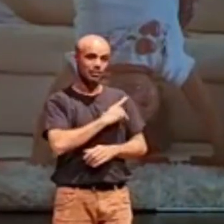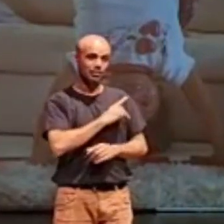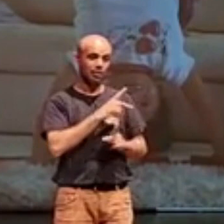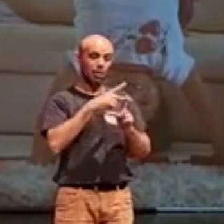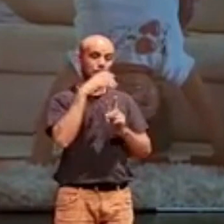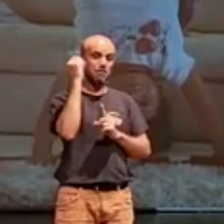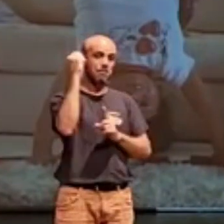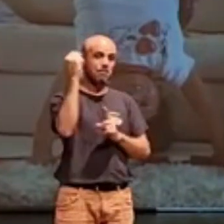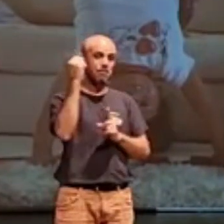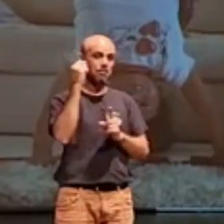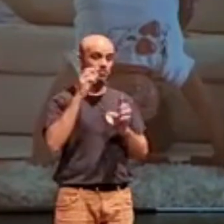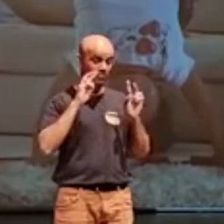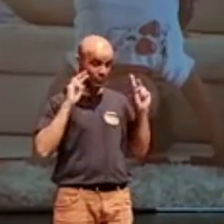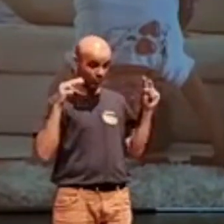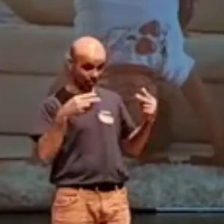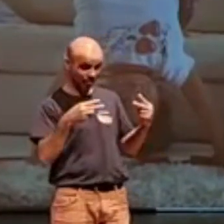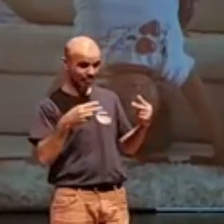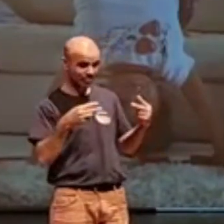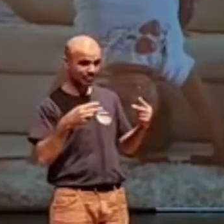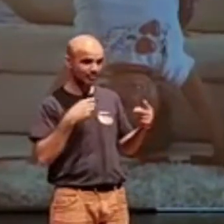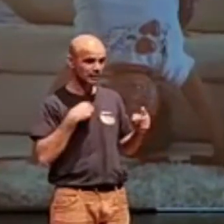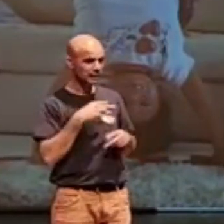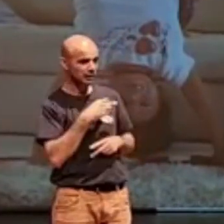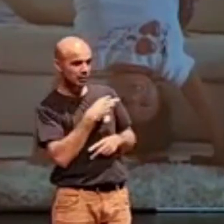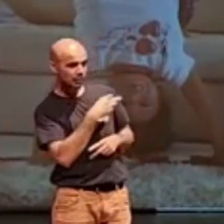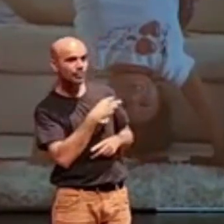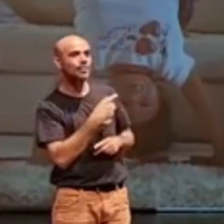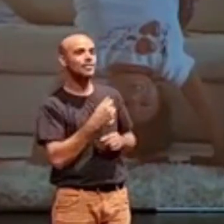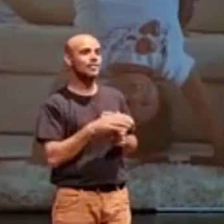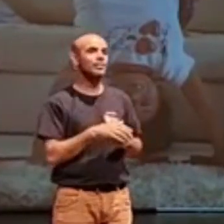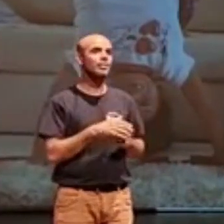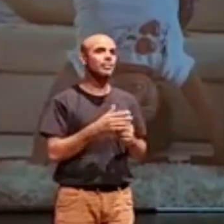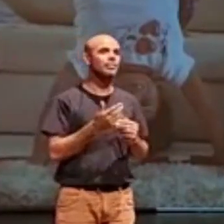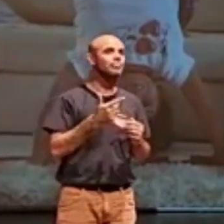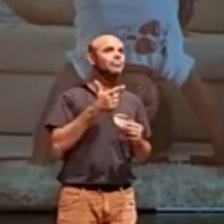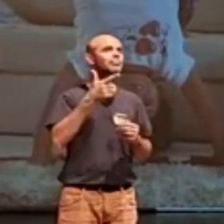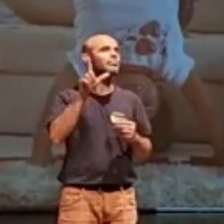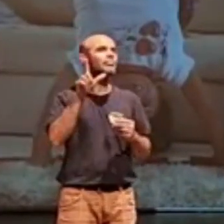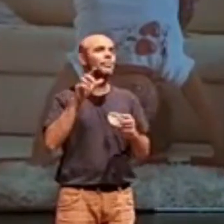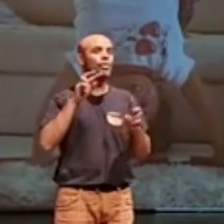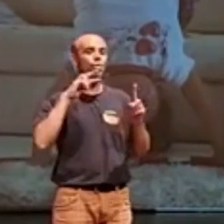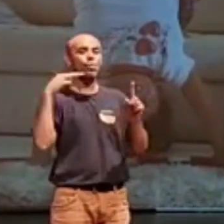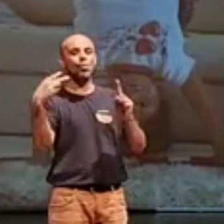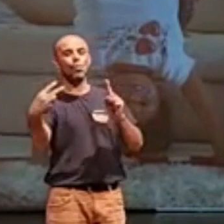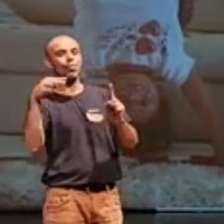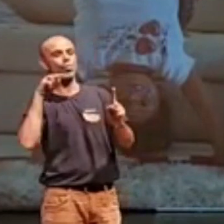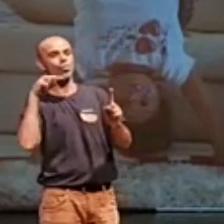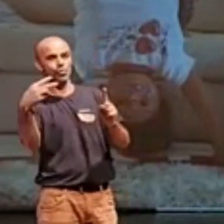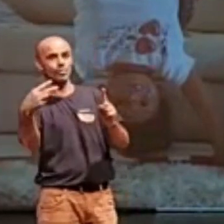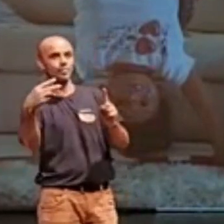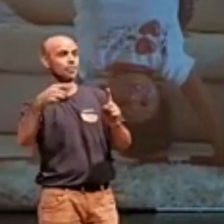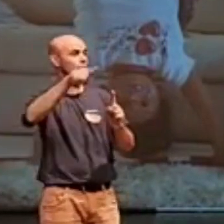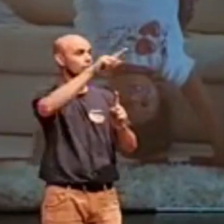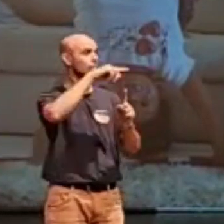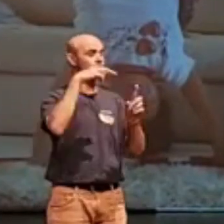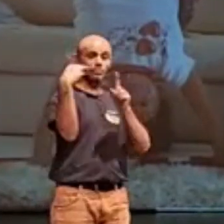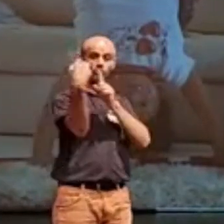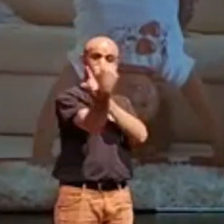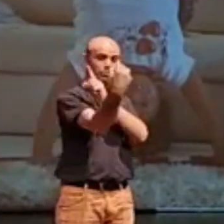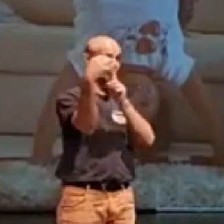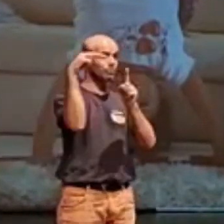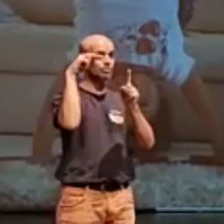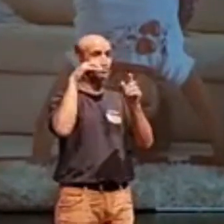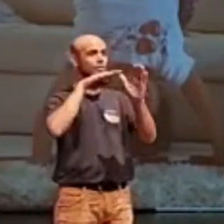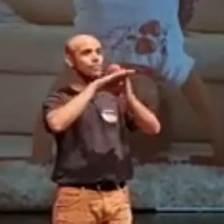é a mesma visão, é a visão do cirurgião de coluna, mas por uma outra forma de olhar, que é o olhar de todos vocês, uma população